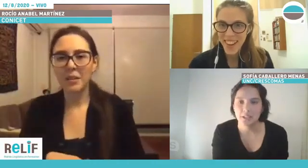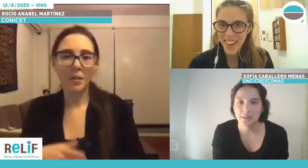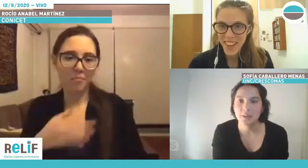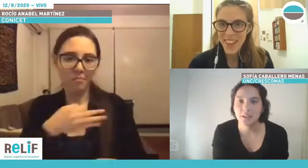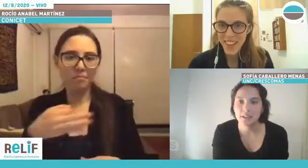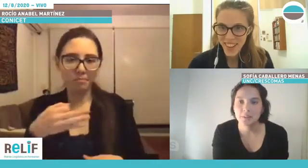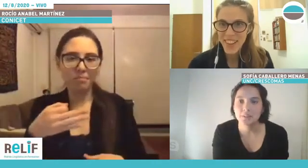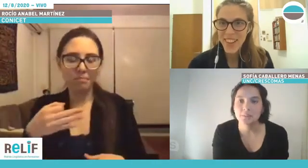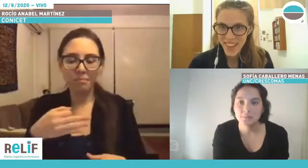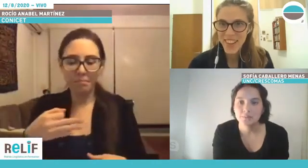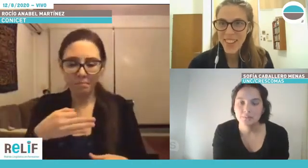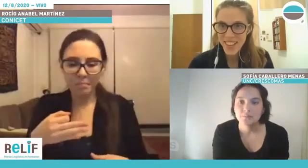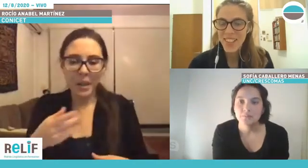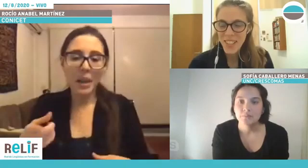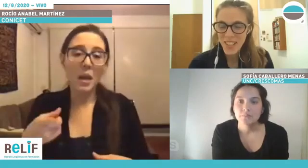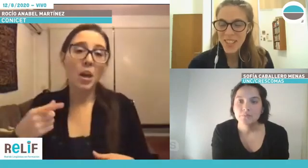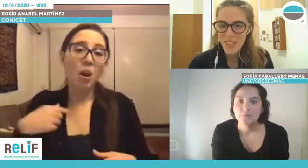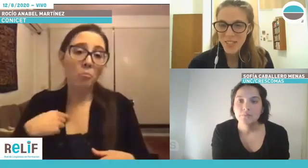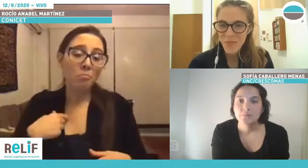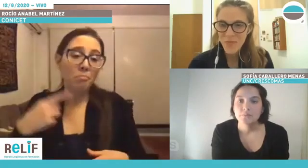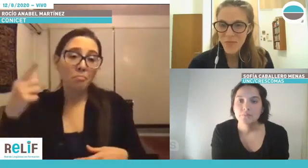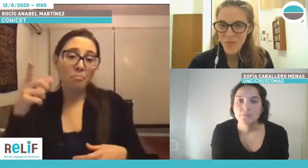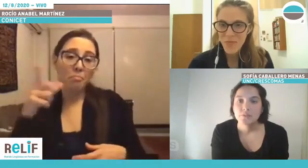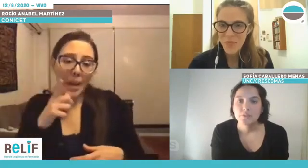claro, sobre el campo académico,